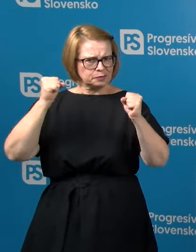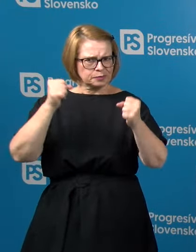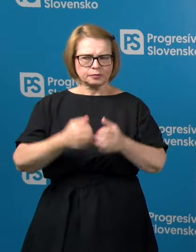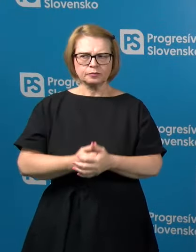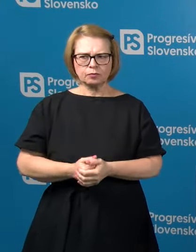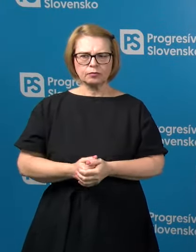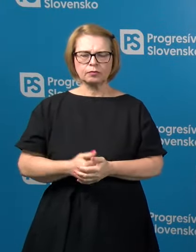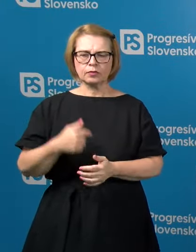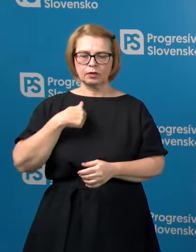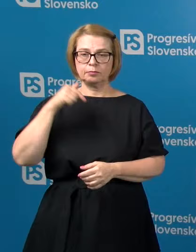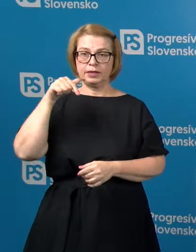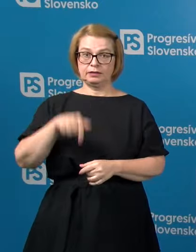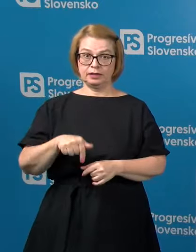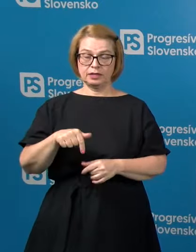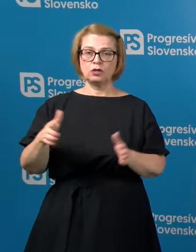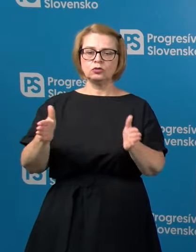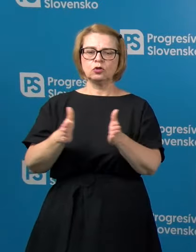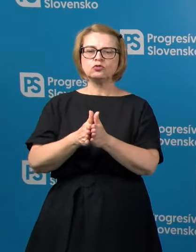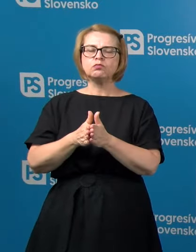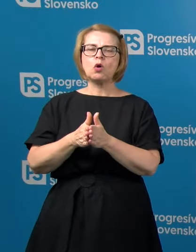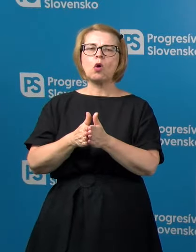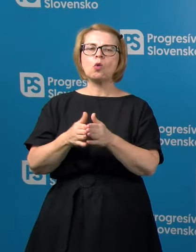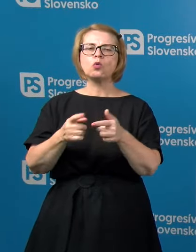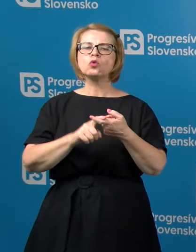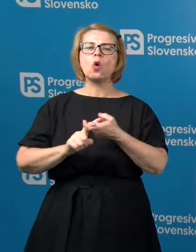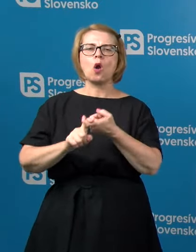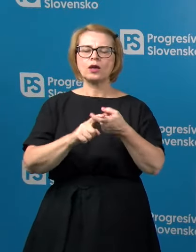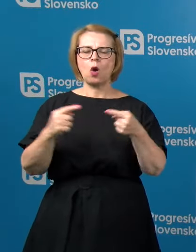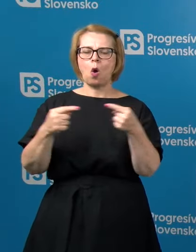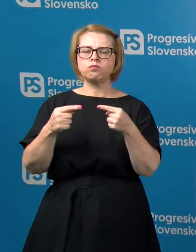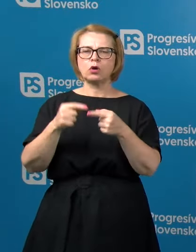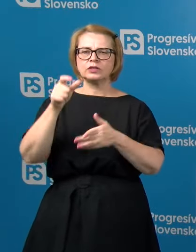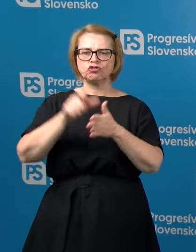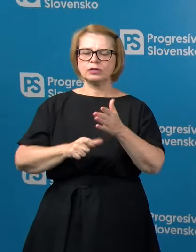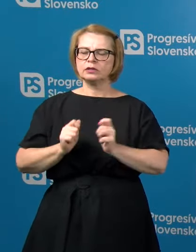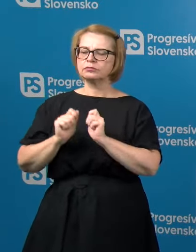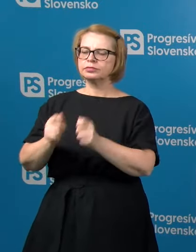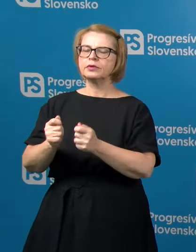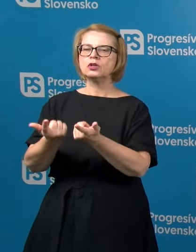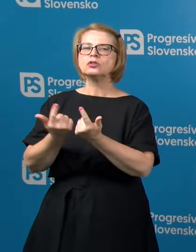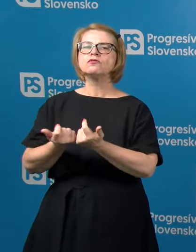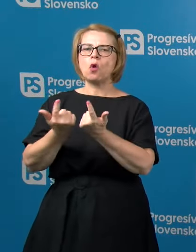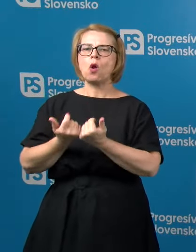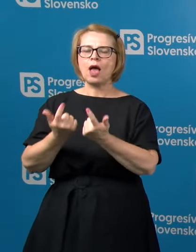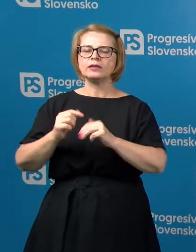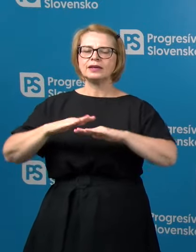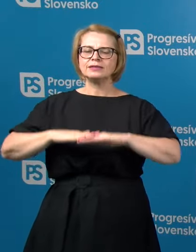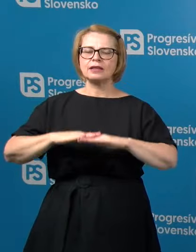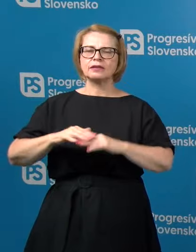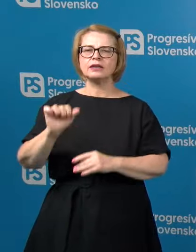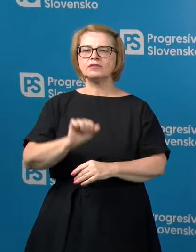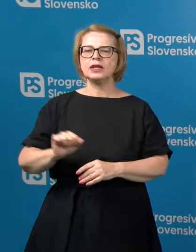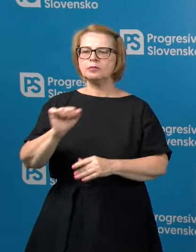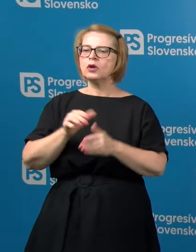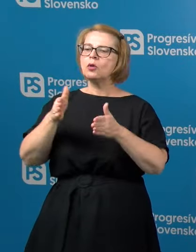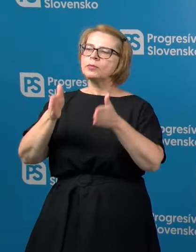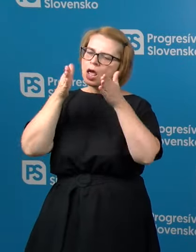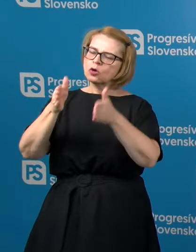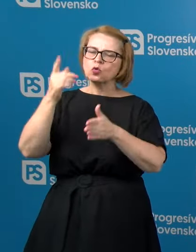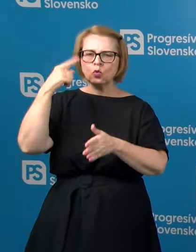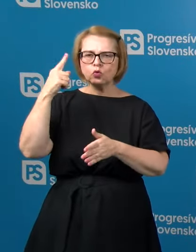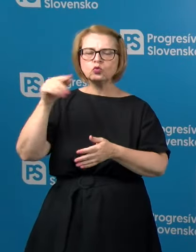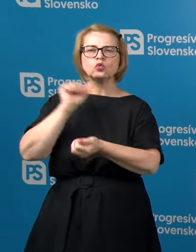My dnes spolu s kolegami z opozičných strán podáme žiadosť o zvolanie zasadania výboru pre kultúru a